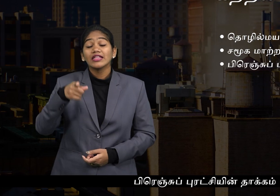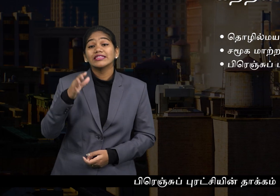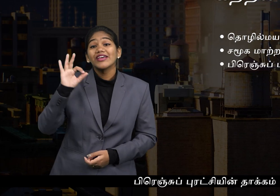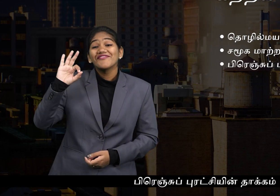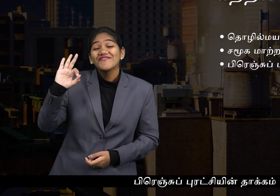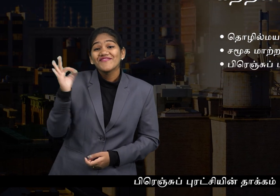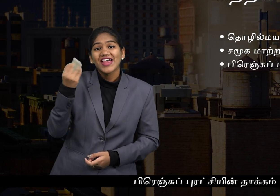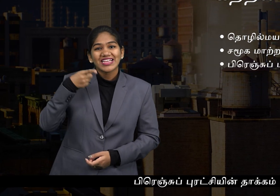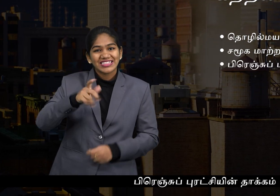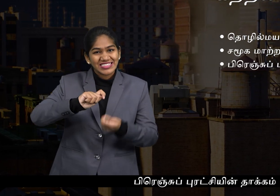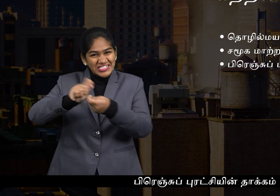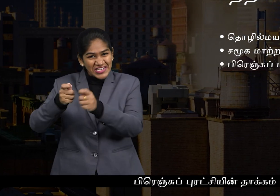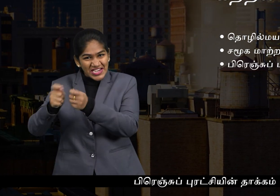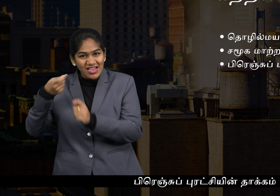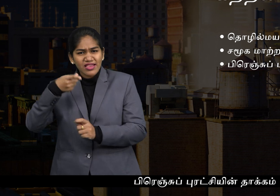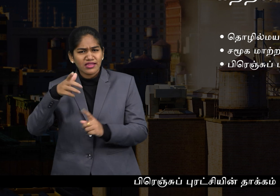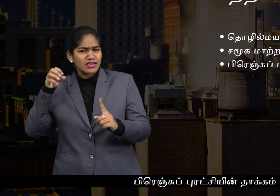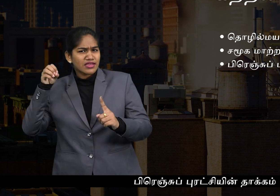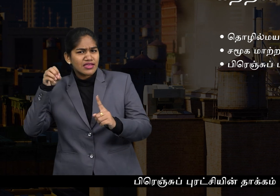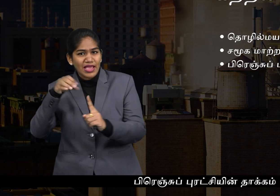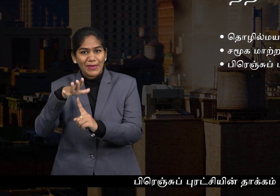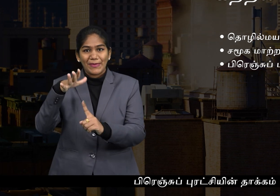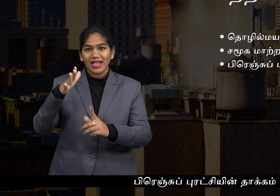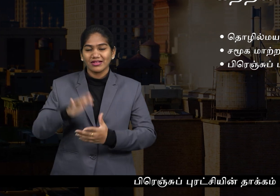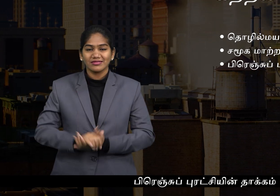பிரெஞ்சு புரட்சியின் தாக்கம்,